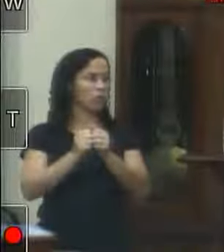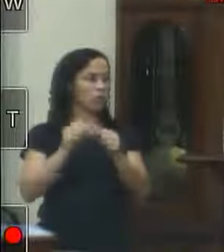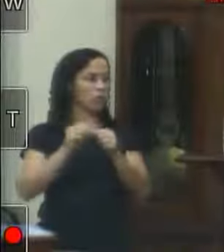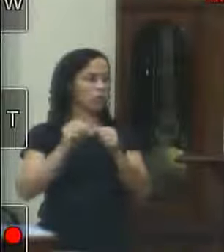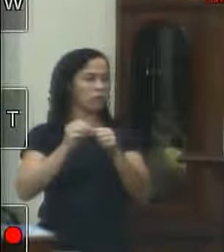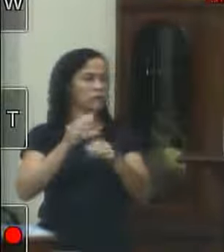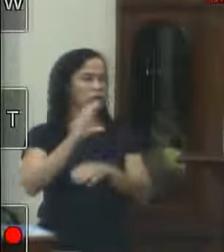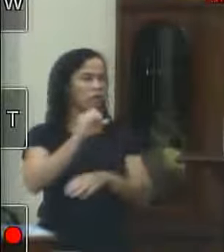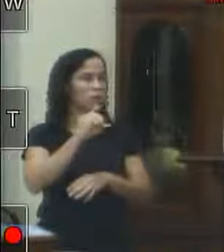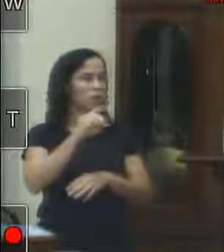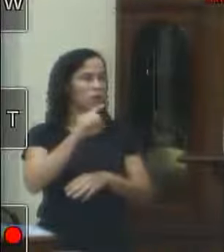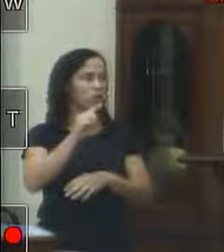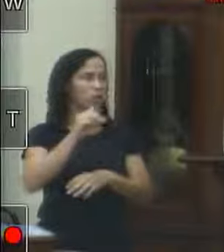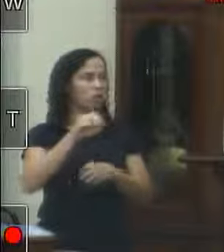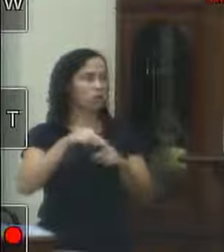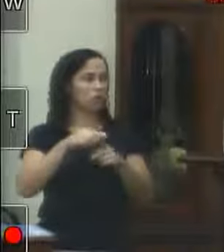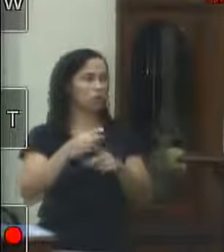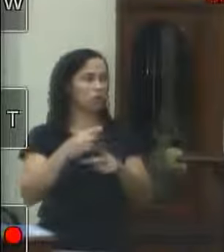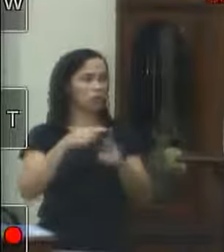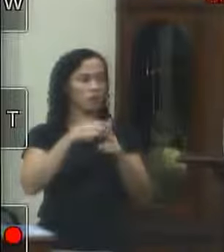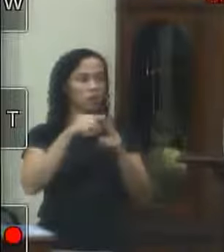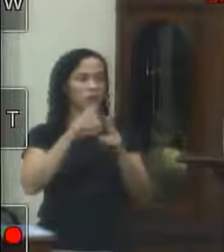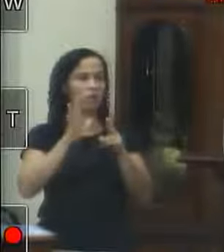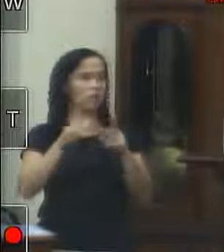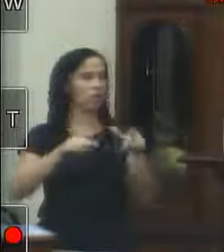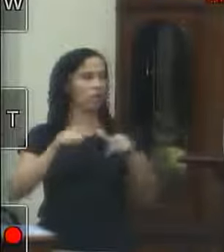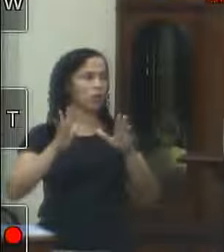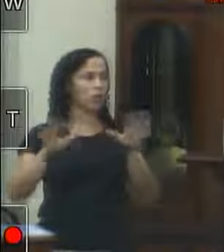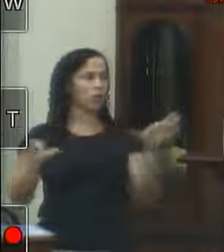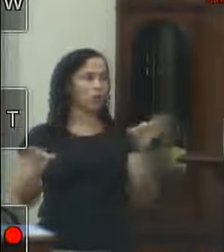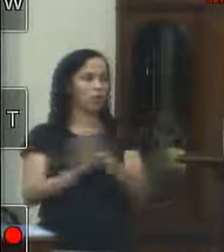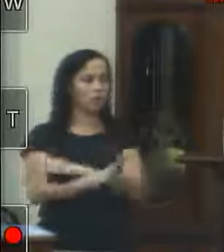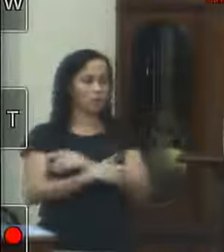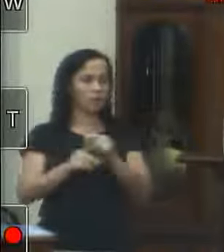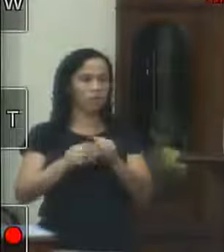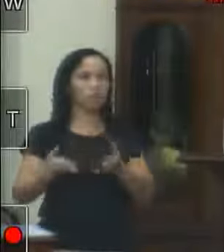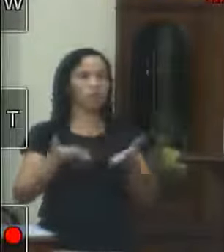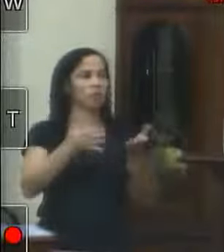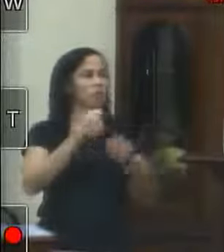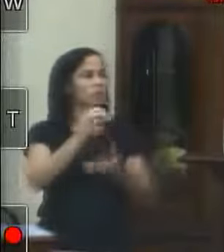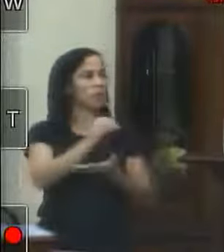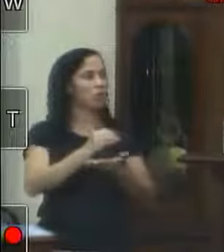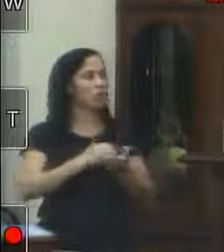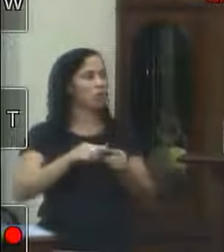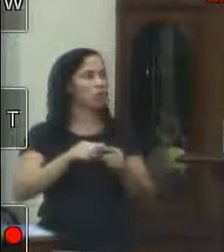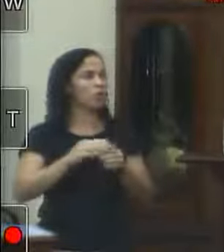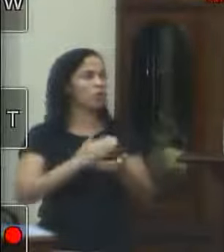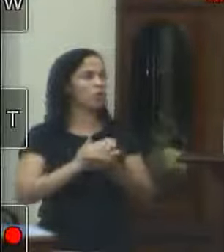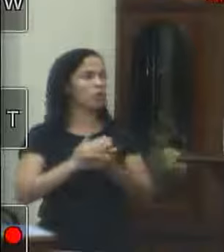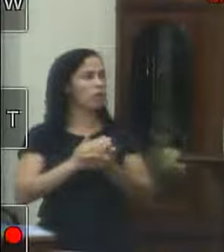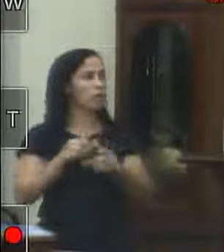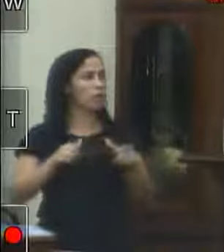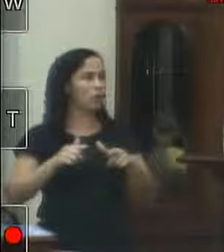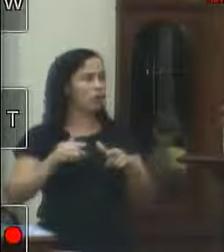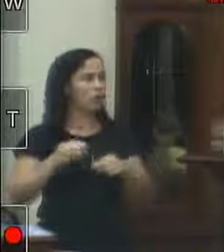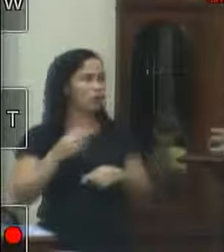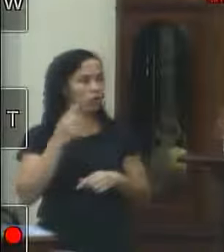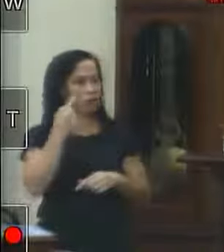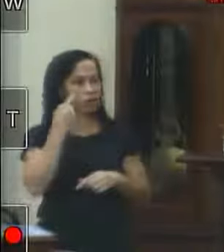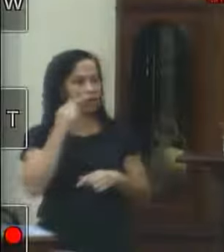dos códigos. 2 trabalhos já estão prontos, deve ser encaminhado daqui a pouquinho para vocês. Já estamos começando a trabalhar na nova revisão